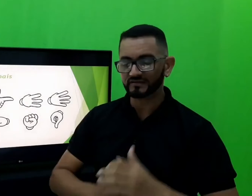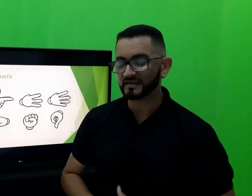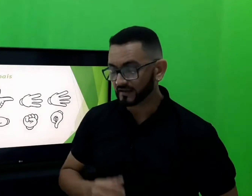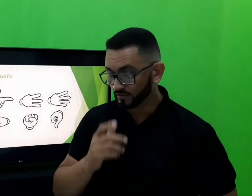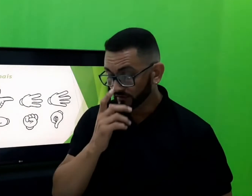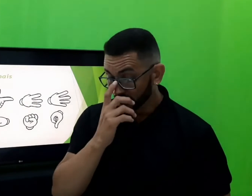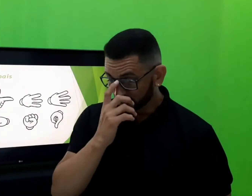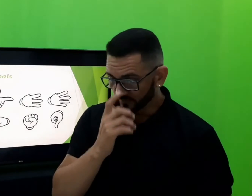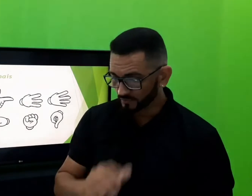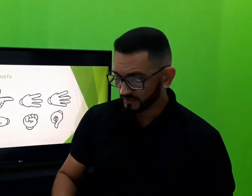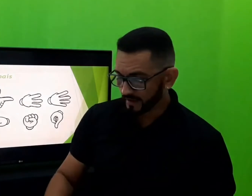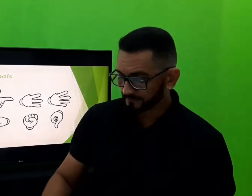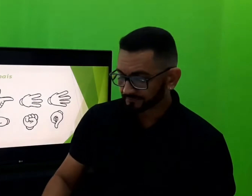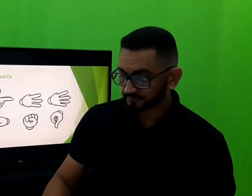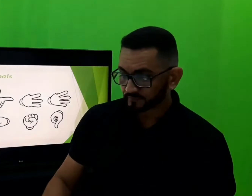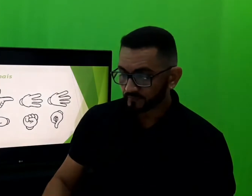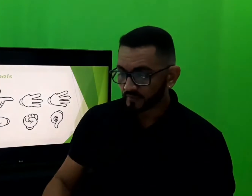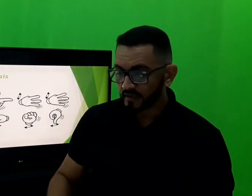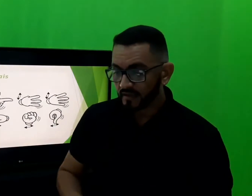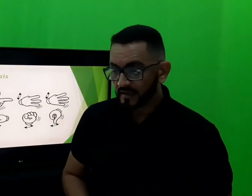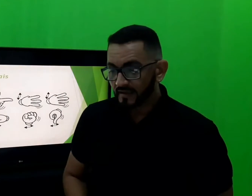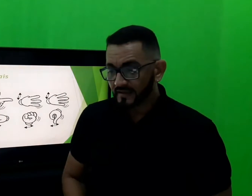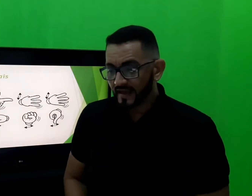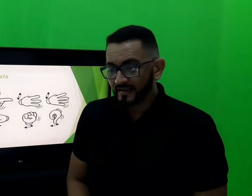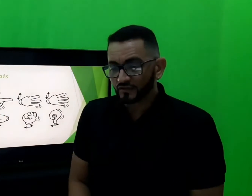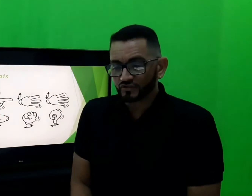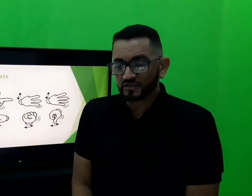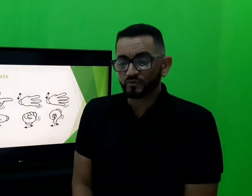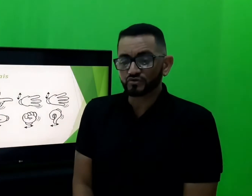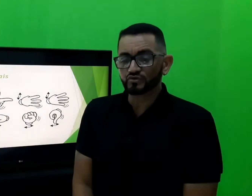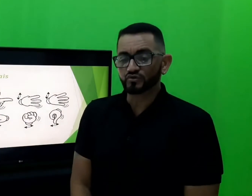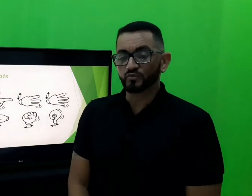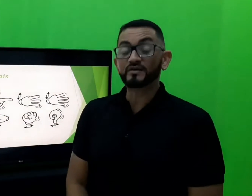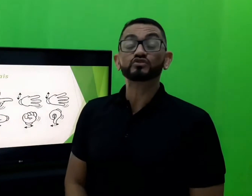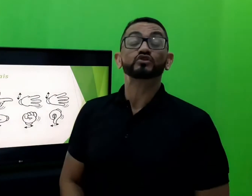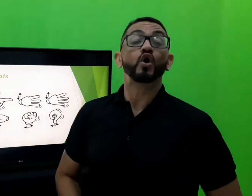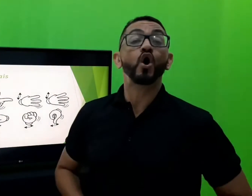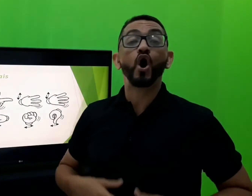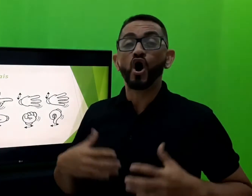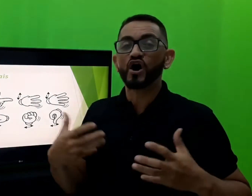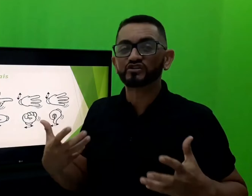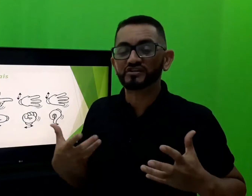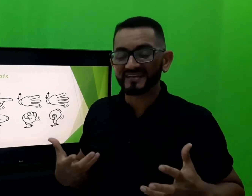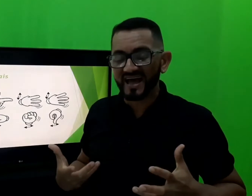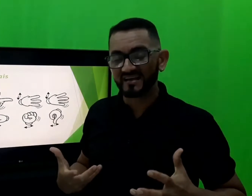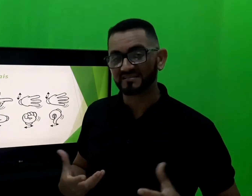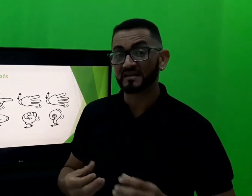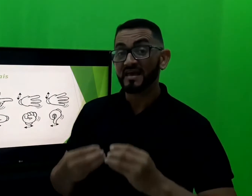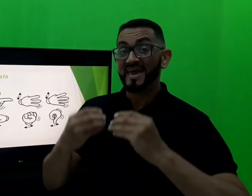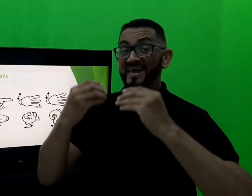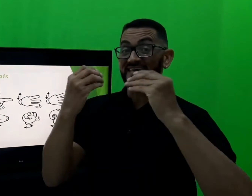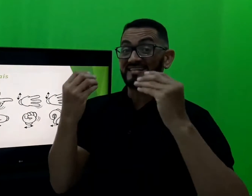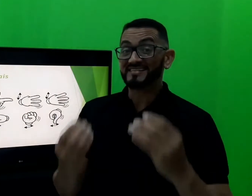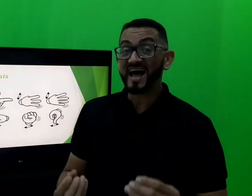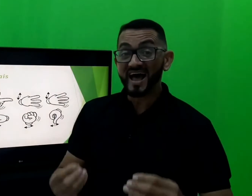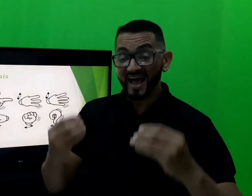até então? Então vamos lá. E aí nós temos os números ordinais. É que dá